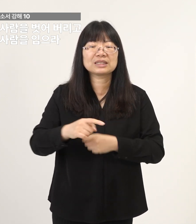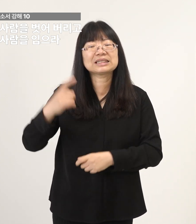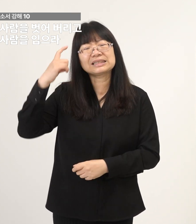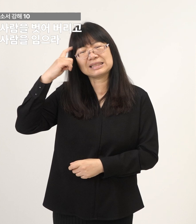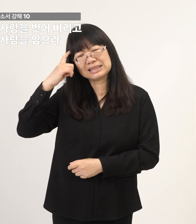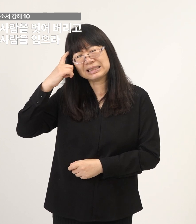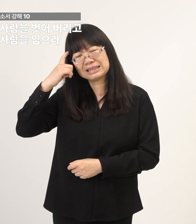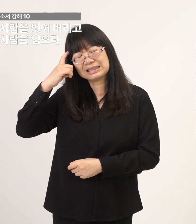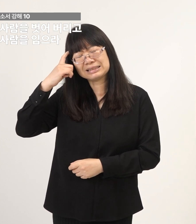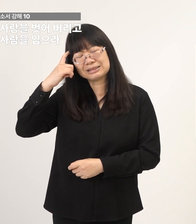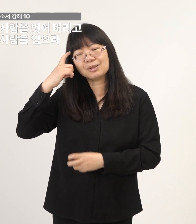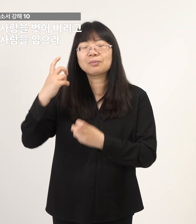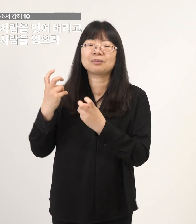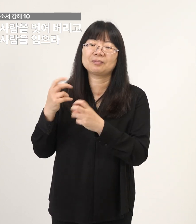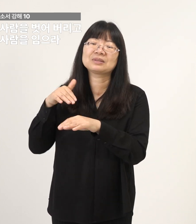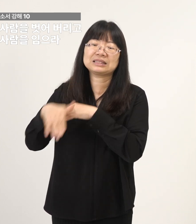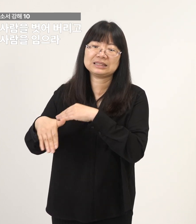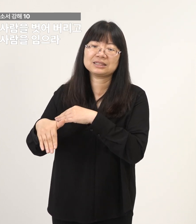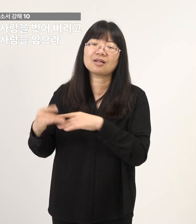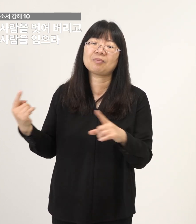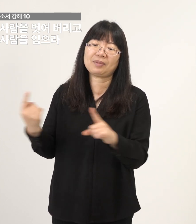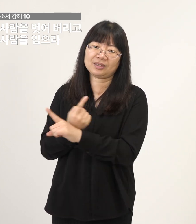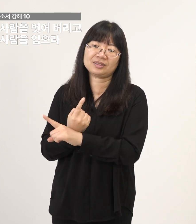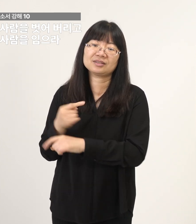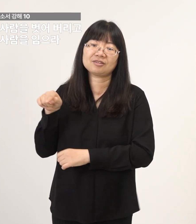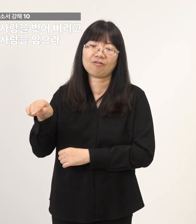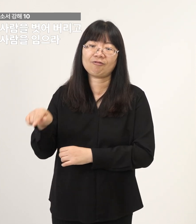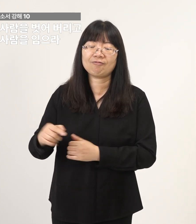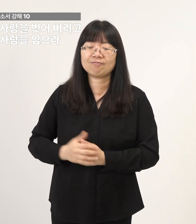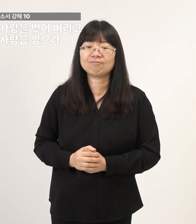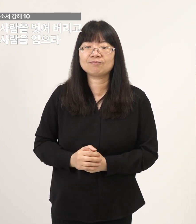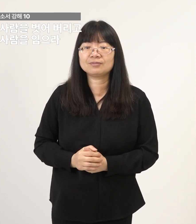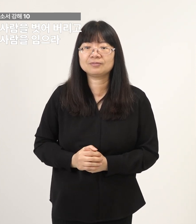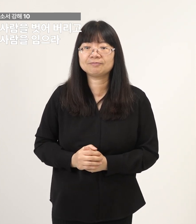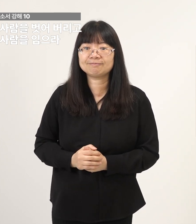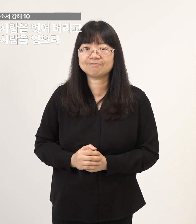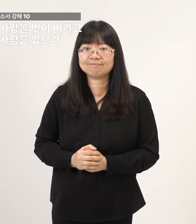얘기합니다. 누스라는 말은 사고방식을 얘기해요.